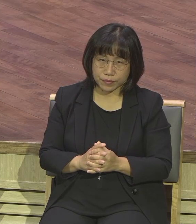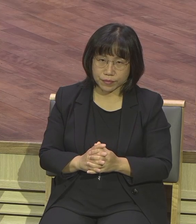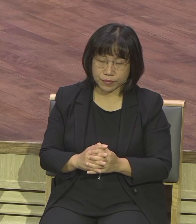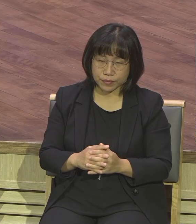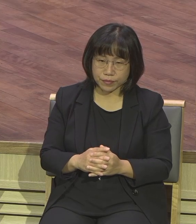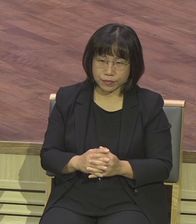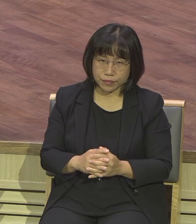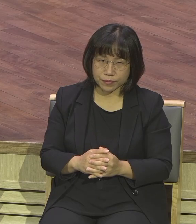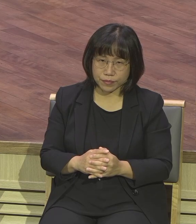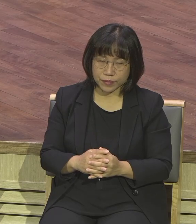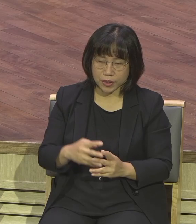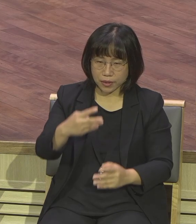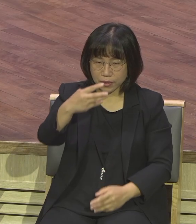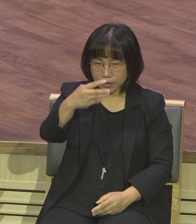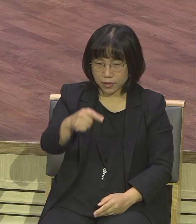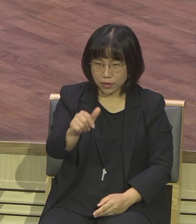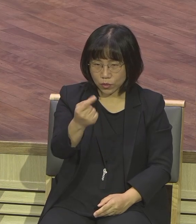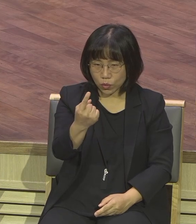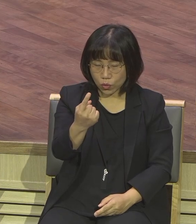응답을 받게 되는데 이게 특징이 뭐냐?